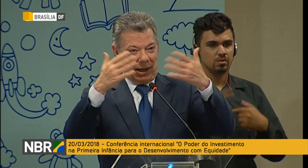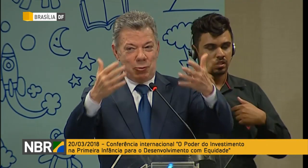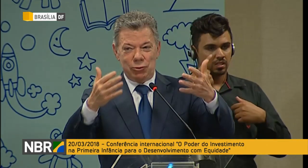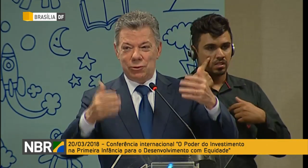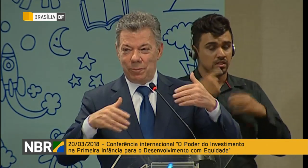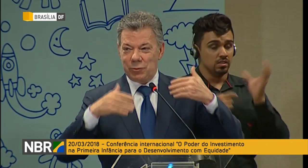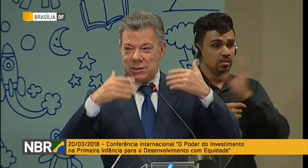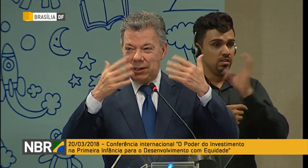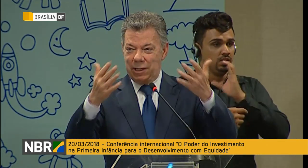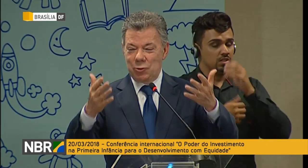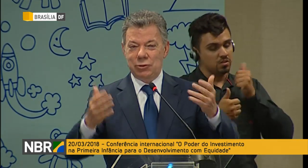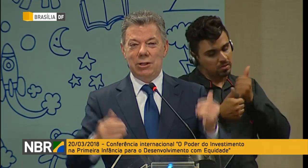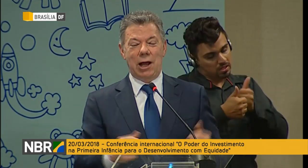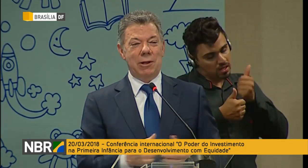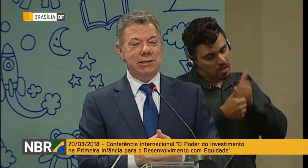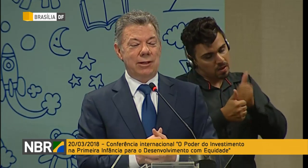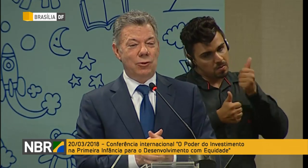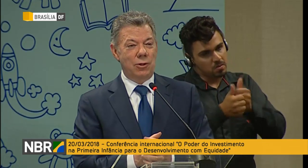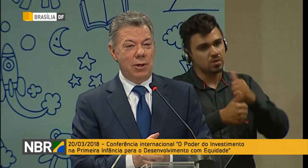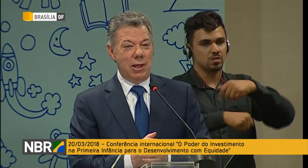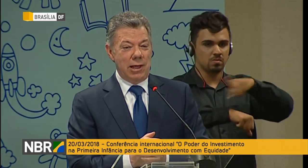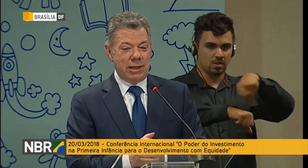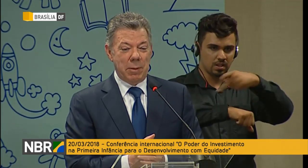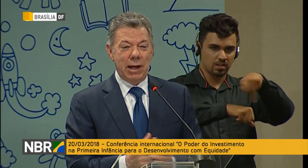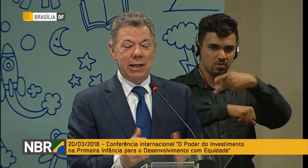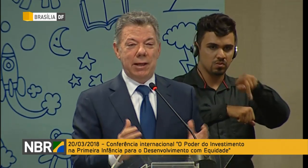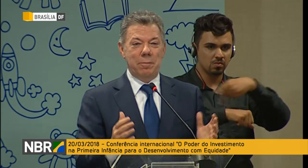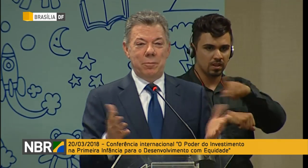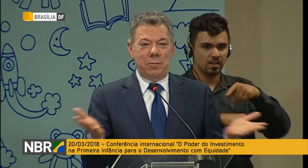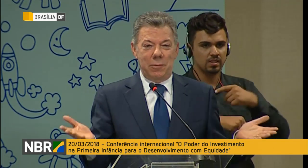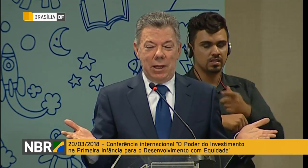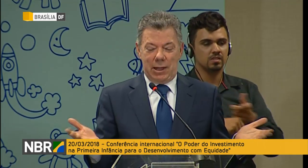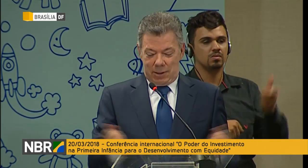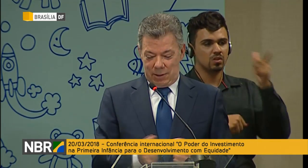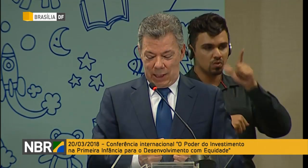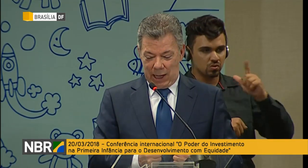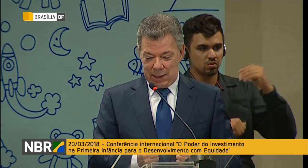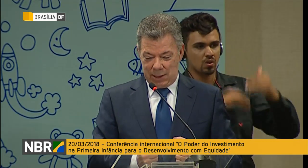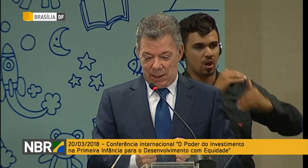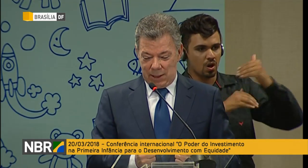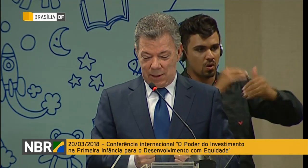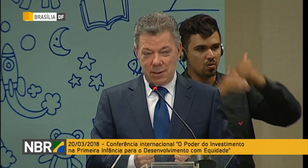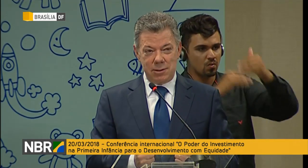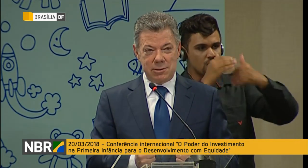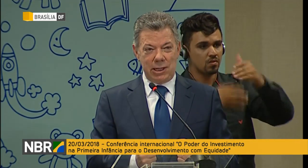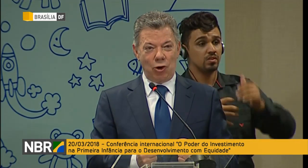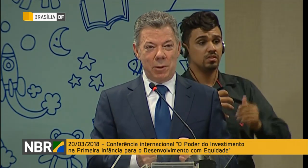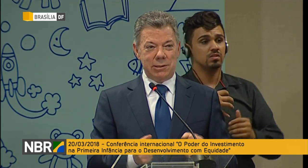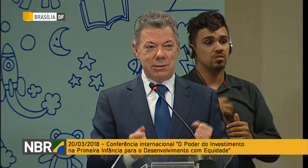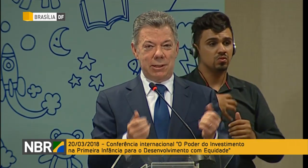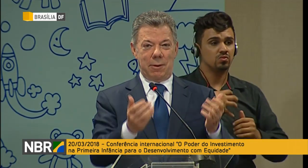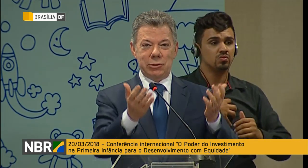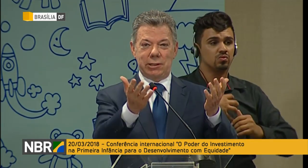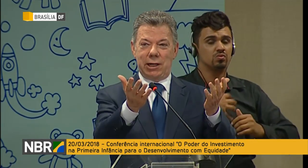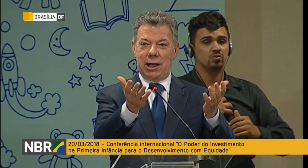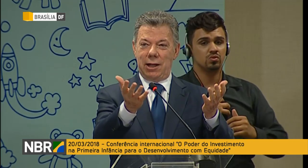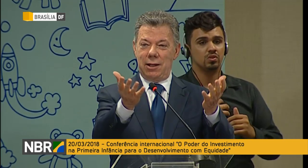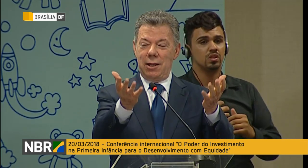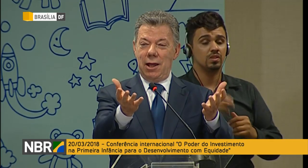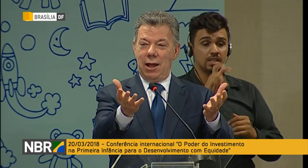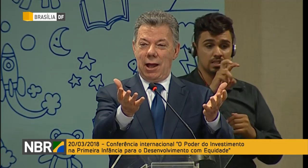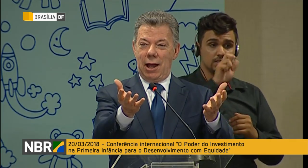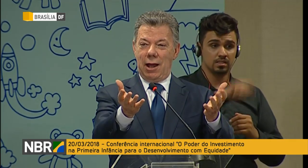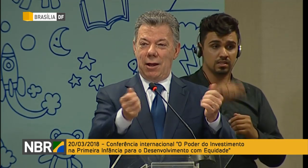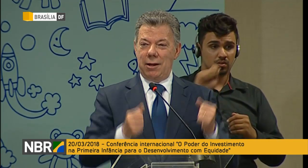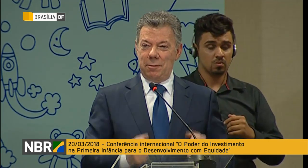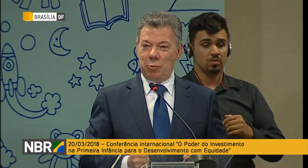chegar e se aproximar desses países, já que estávamos continuando os nossos avanços. De modo que, em 5 meses,